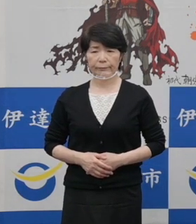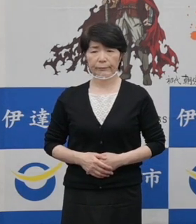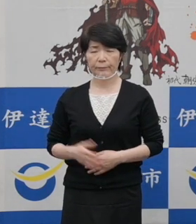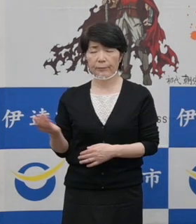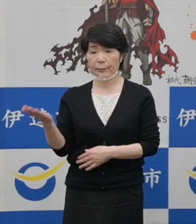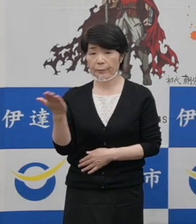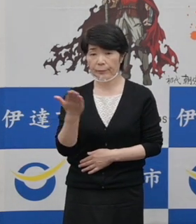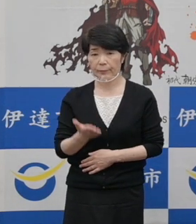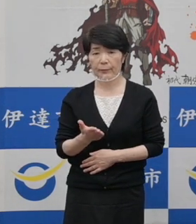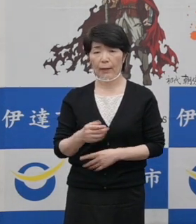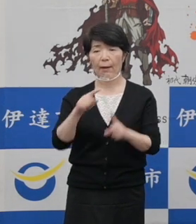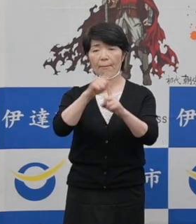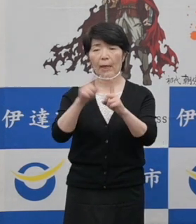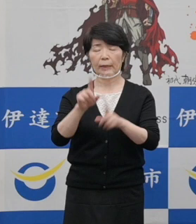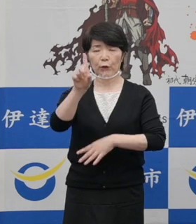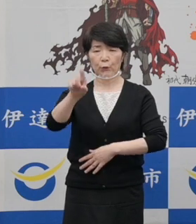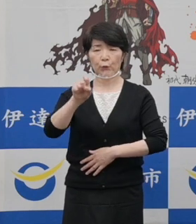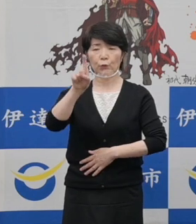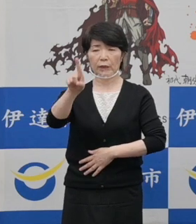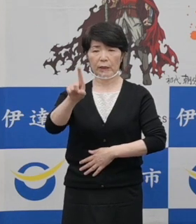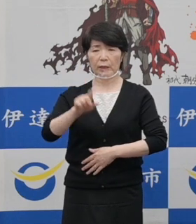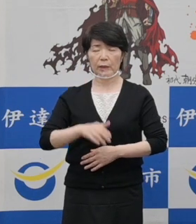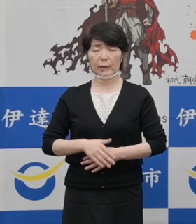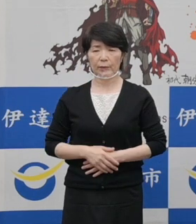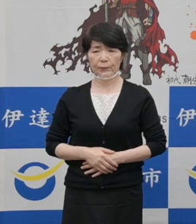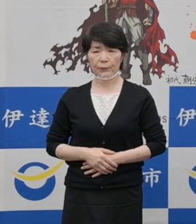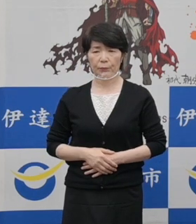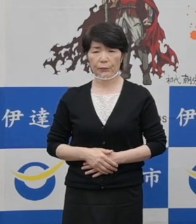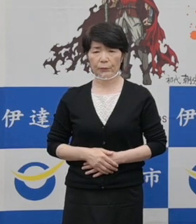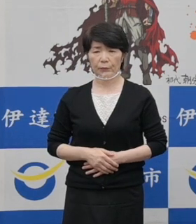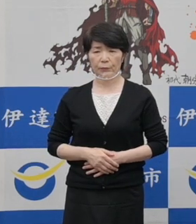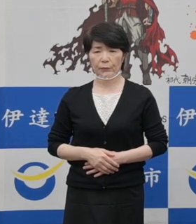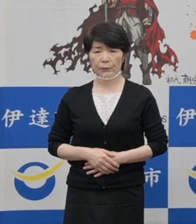続きまして、11ページにお書きください。